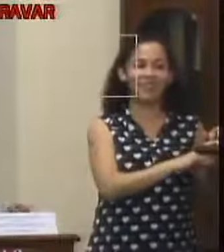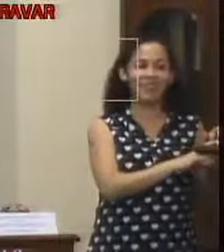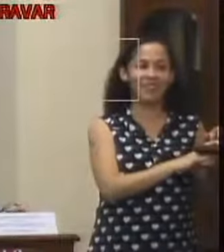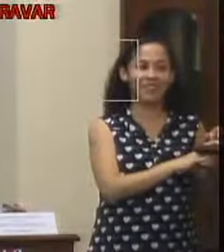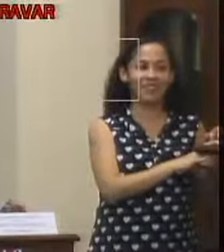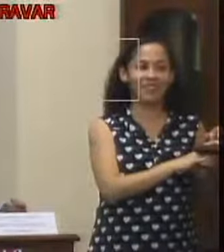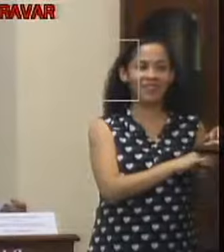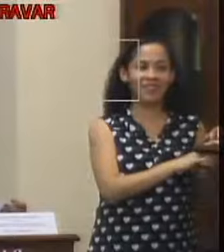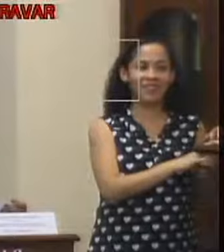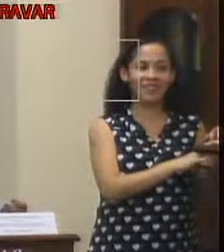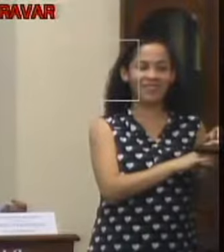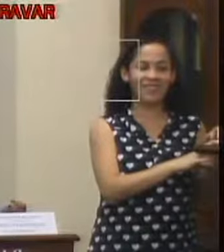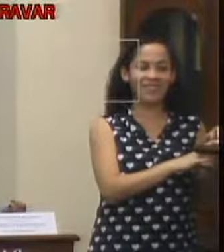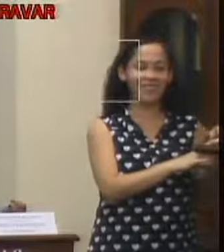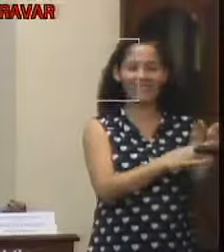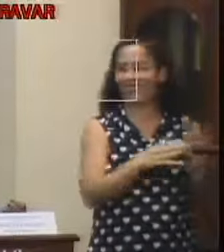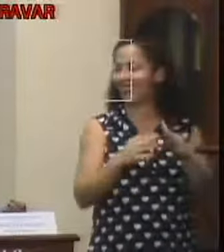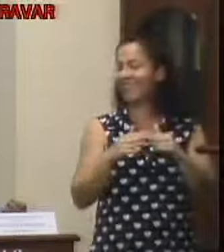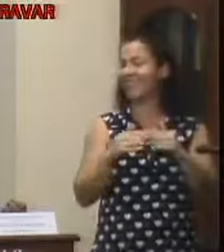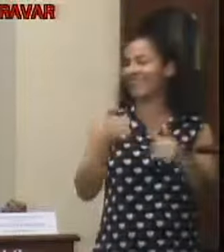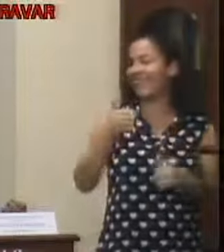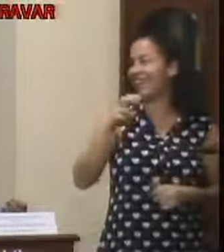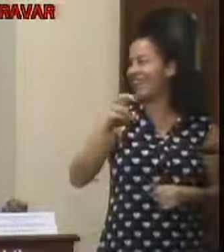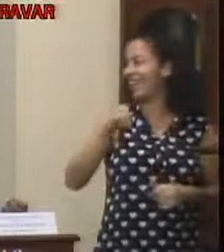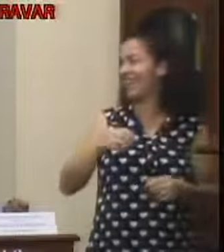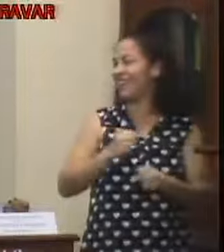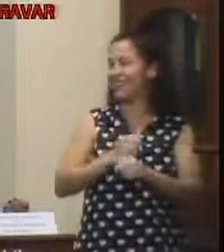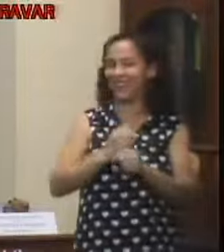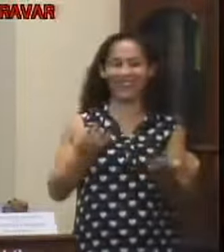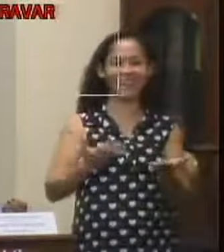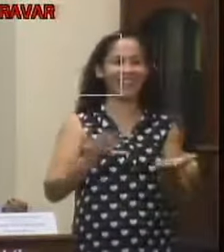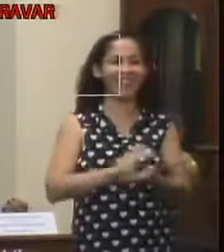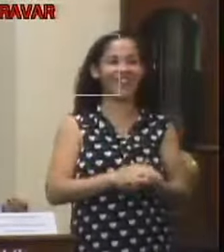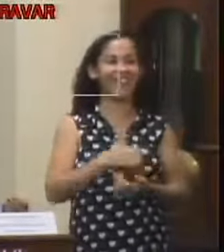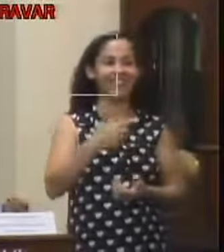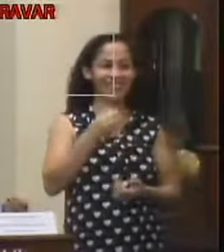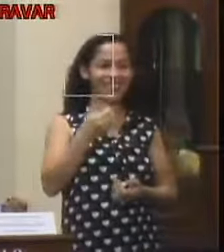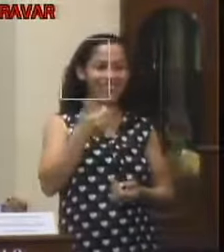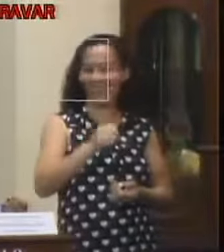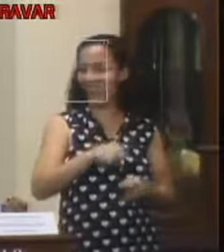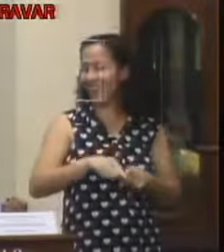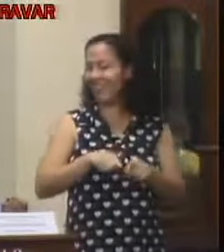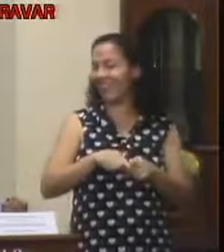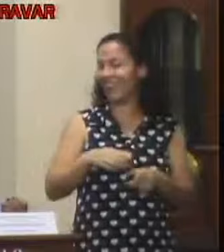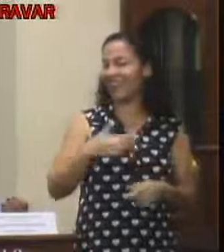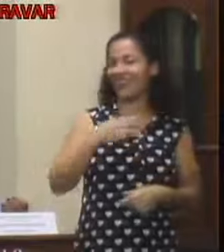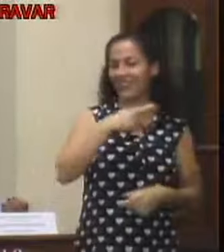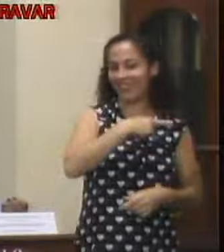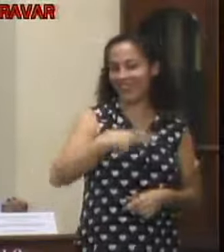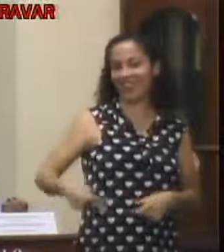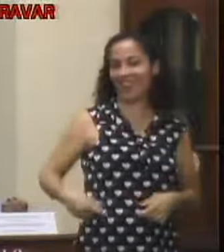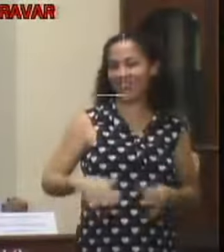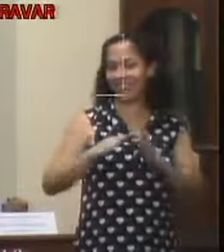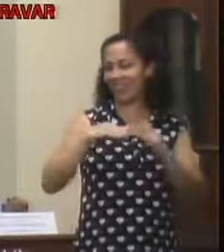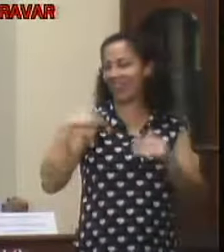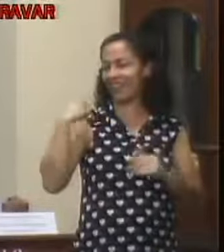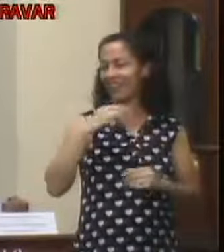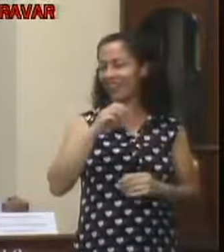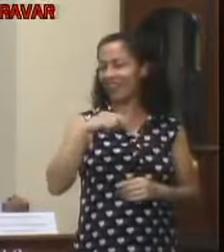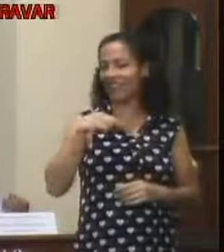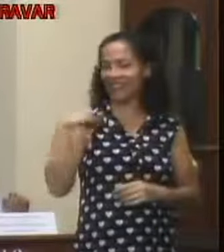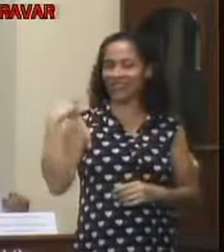Vamos lá. Indicação número 150 de 2018. Excelentíssimo senhor presidente da Câmara Municipal de Valença, vereador Saulo